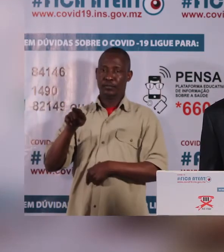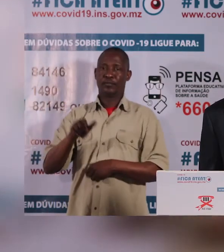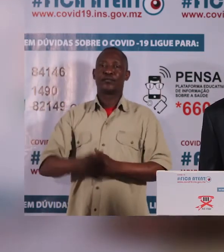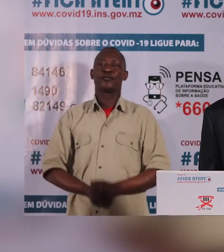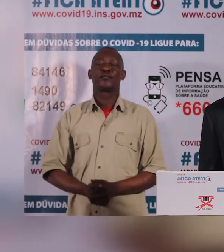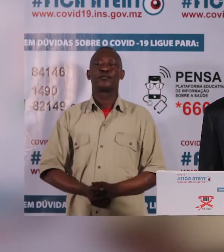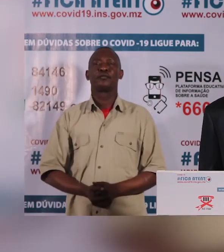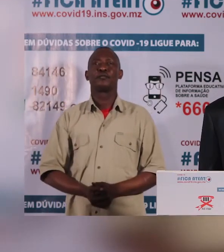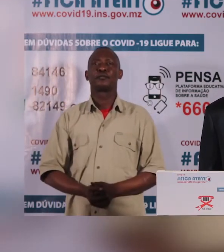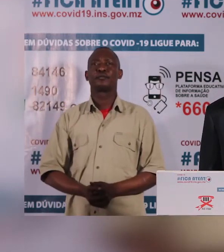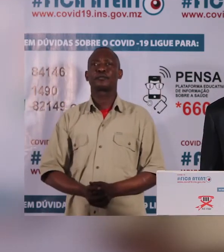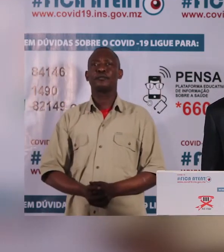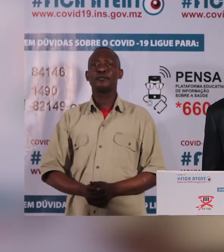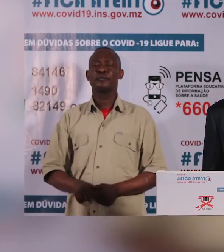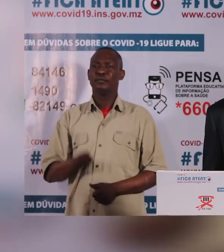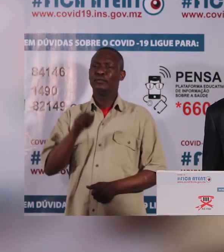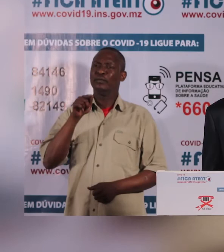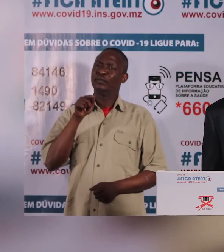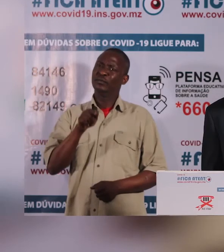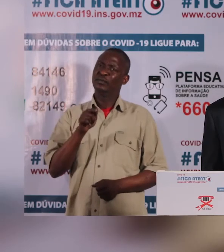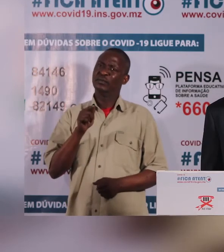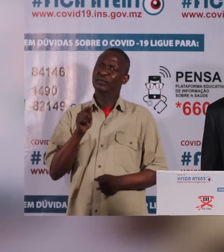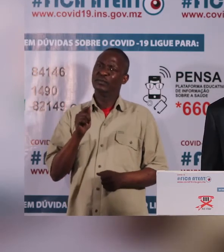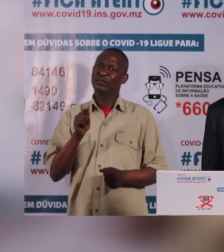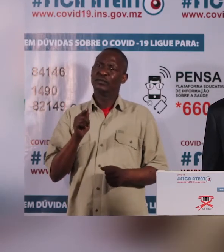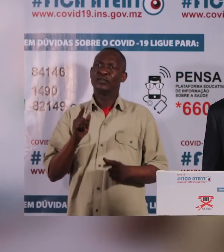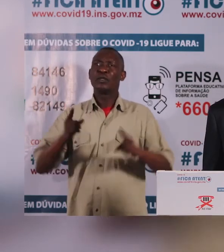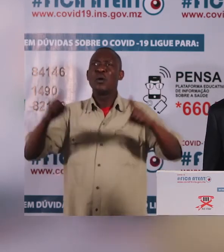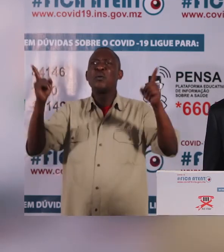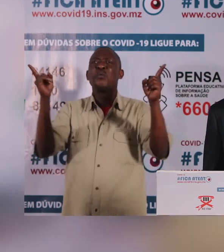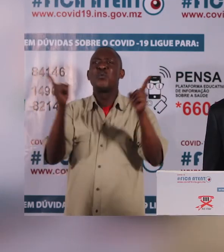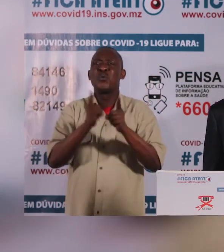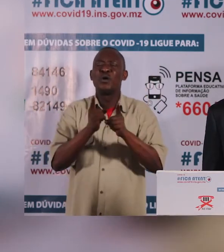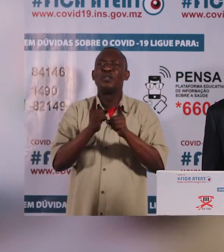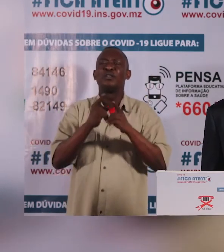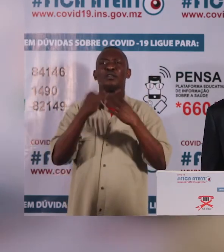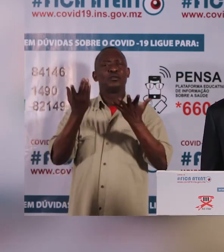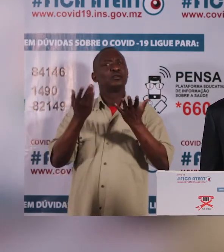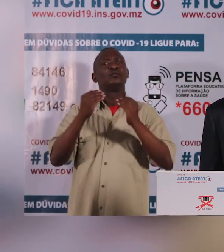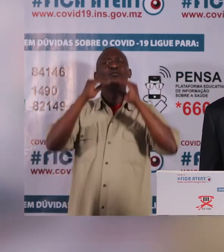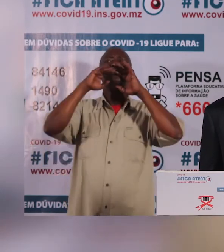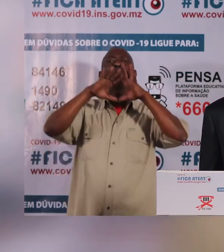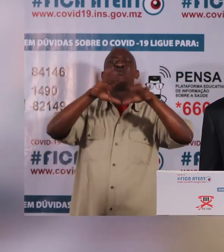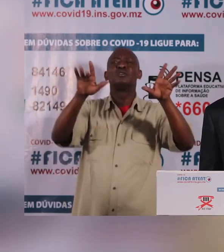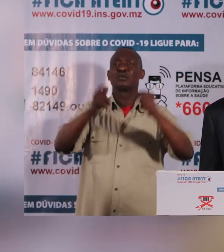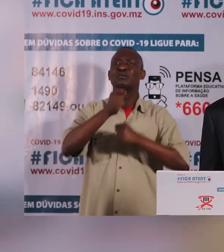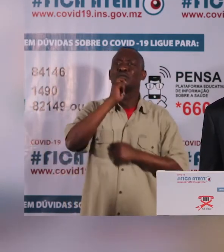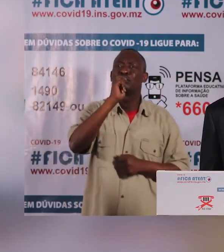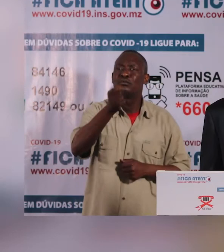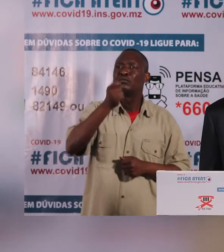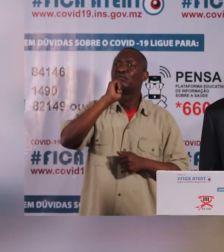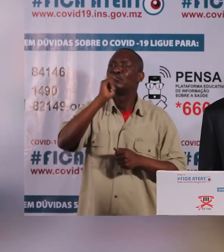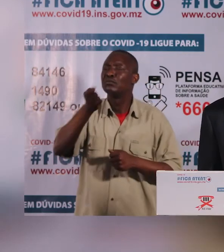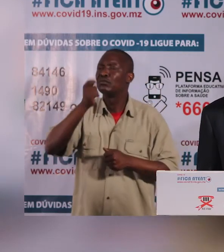Vamos fazer uma atualização rápida sobre o que está a acontecer no inquérito seroepidemiológico. Este inquérito foi lançado no